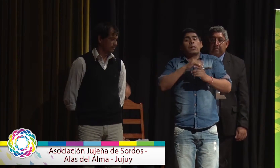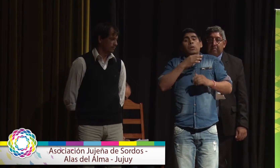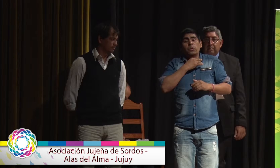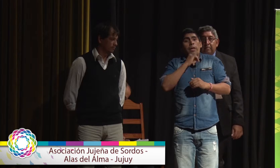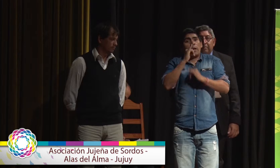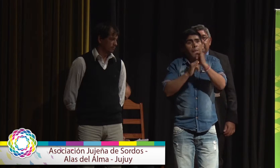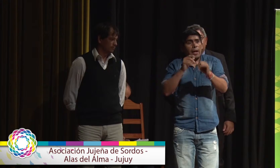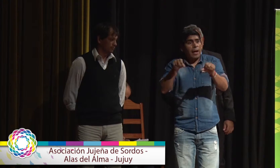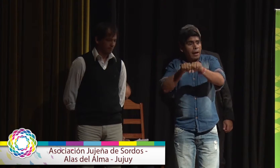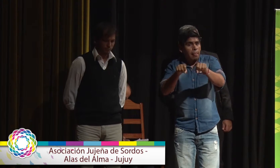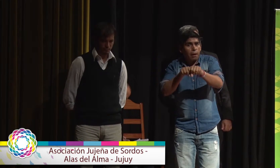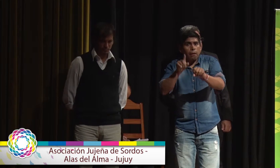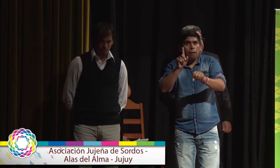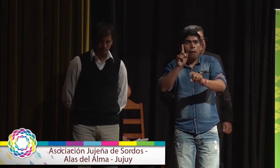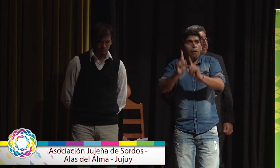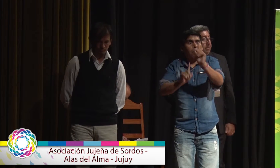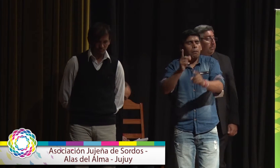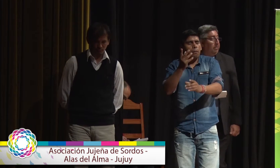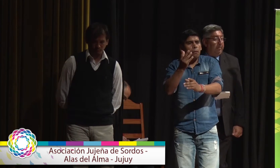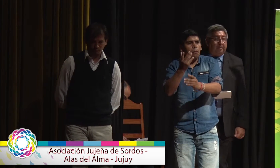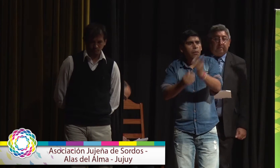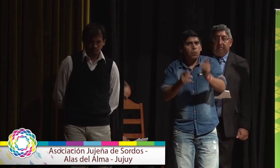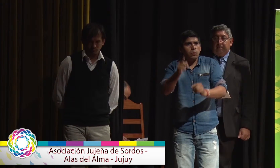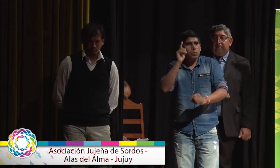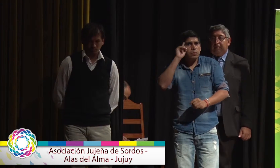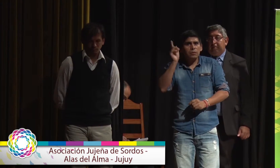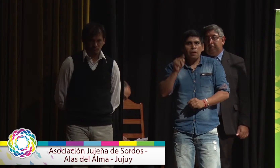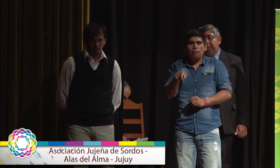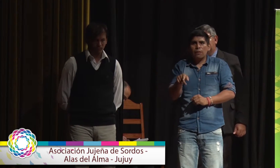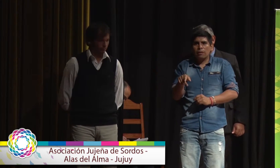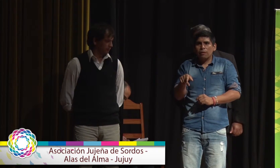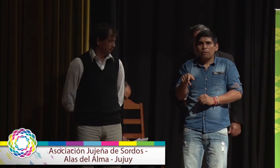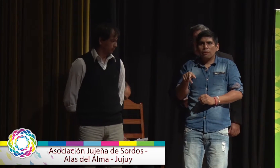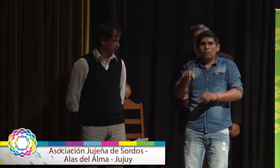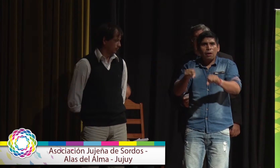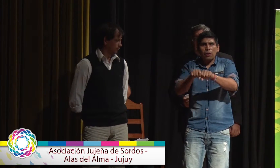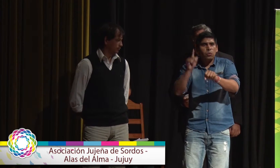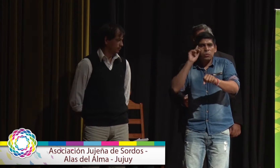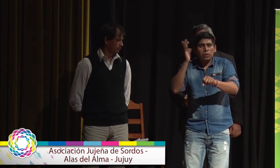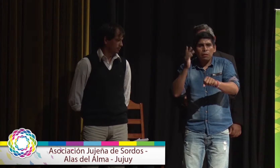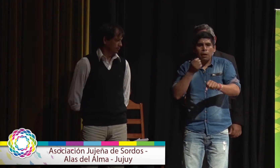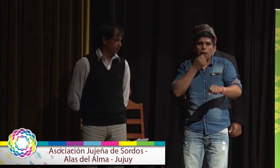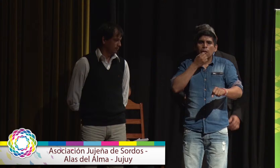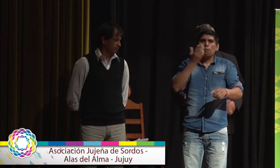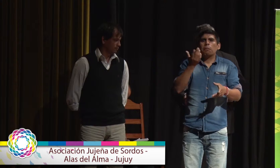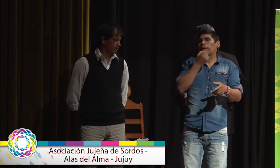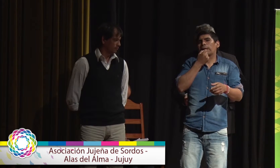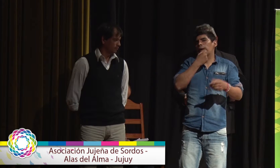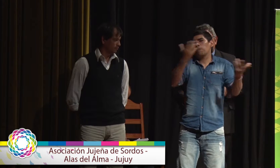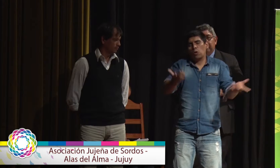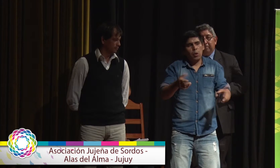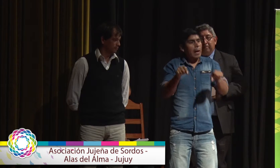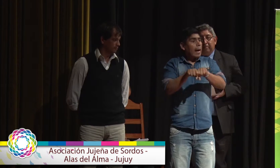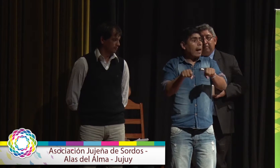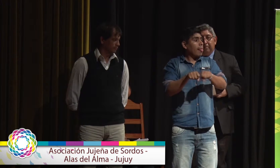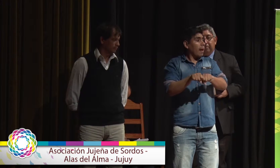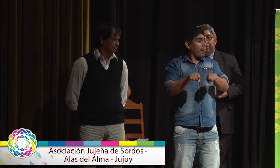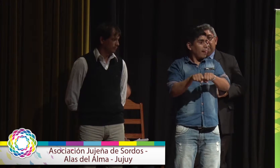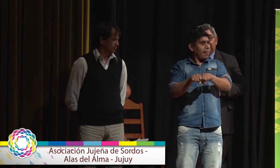mucho para poder saber todo este tema y entender si, cuando hay falta de capacitación y cuando no.